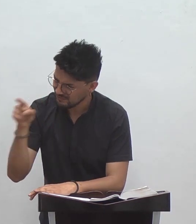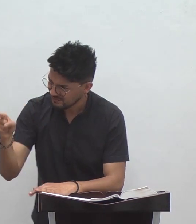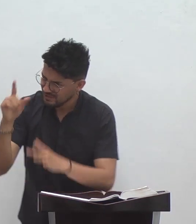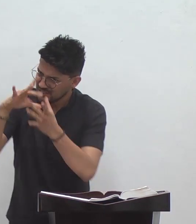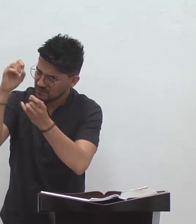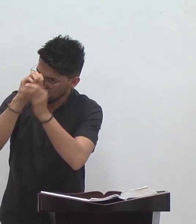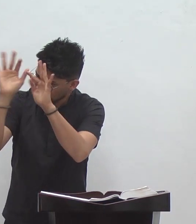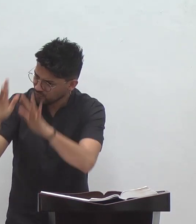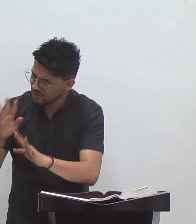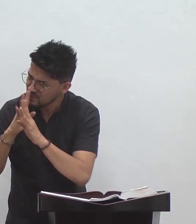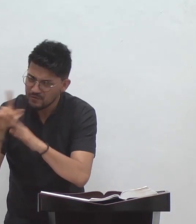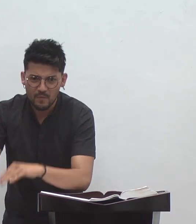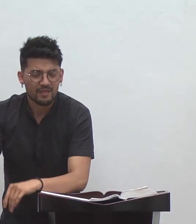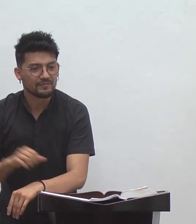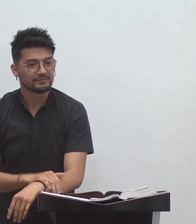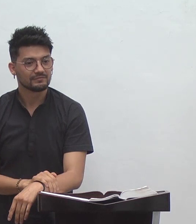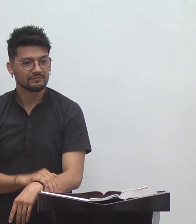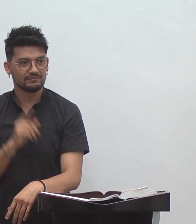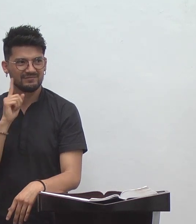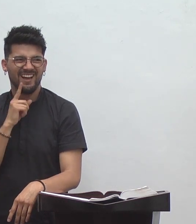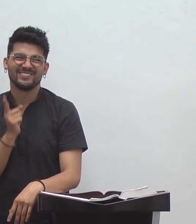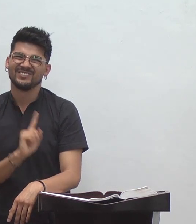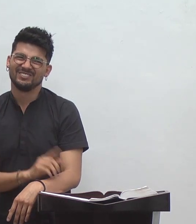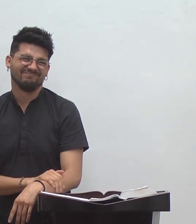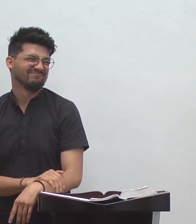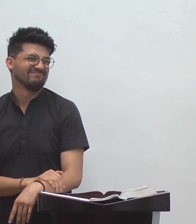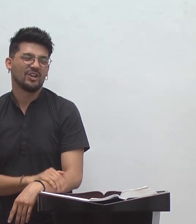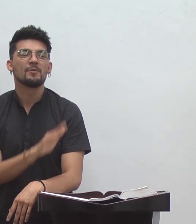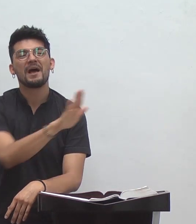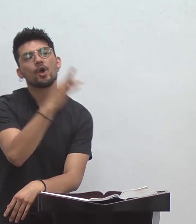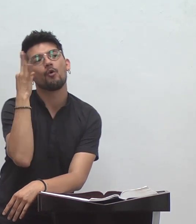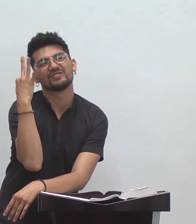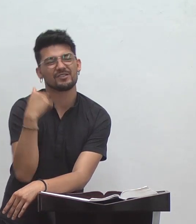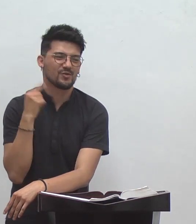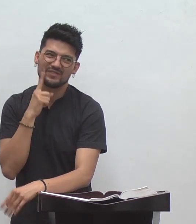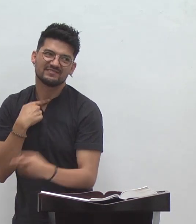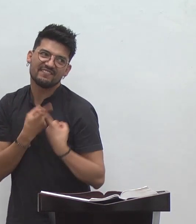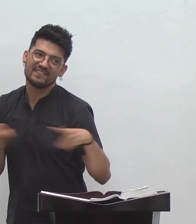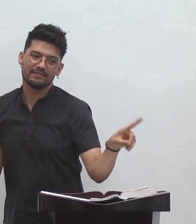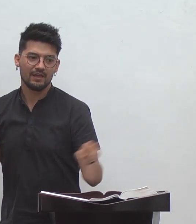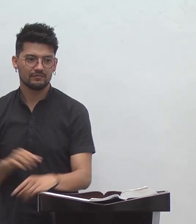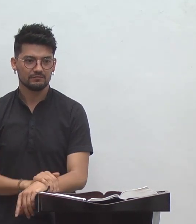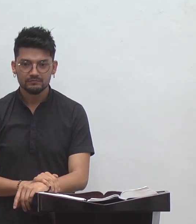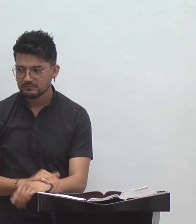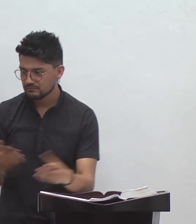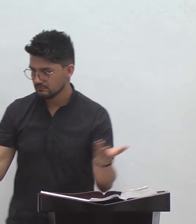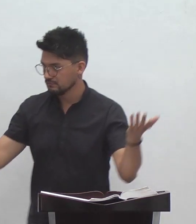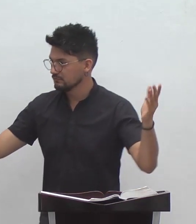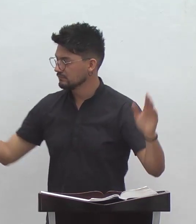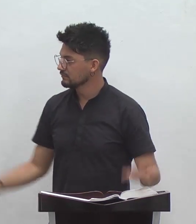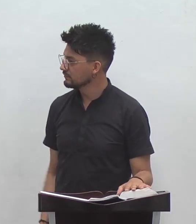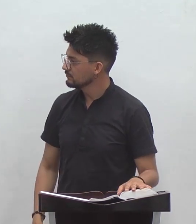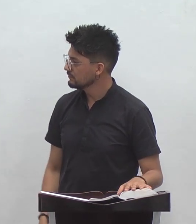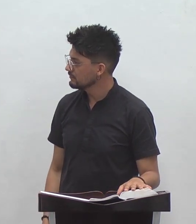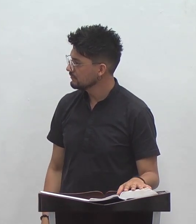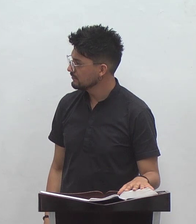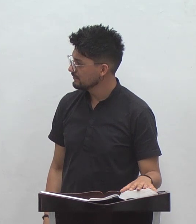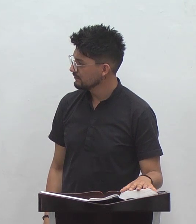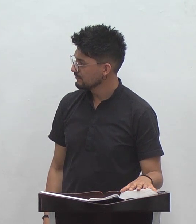Y a veces le pregunto a los sordos, ¿tú hablas en lenguas? ¿El Espíritu Santo te llenó? Ay, no, eso es solo para los oyentes, yo soy diferente. ¿Cómo así?